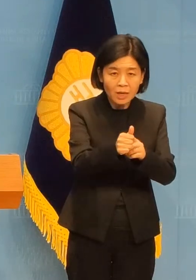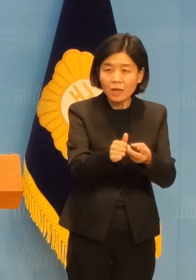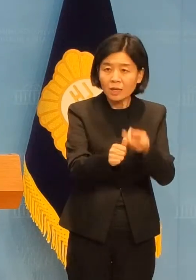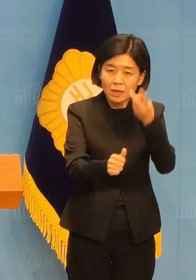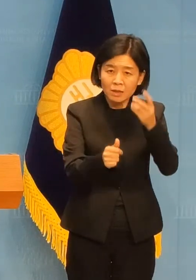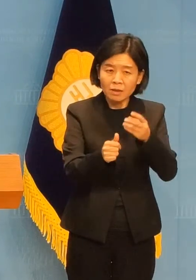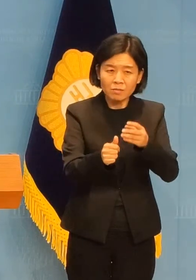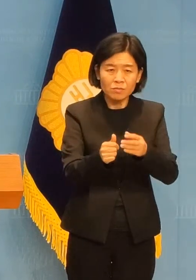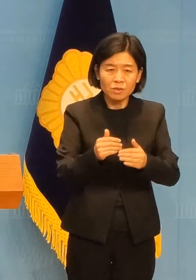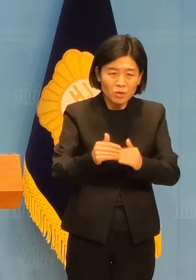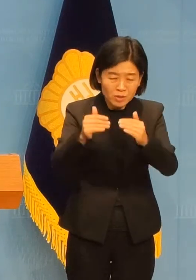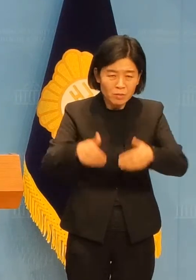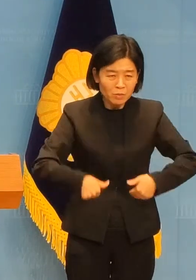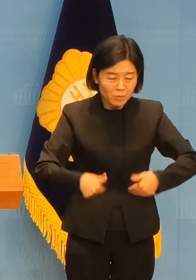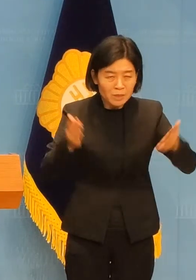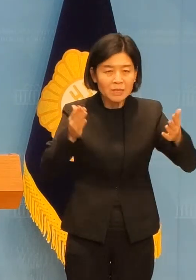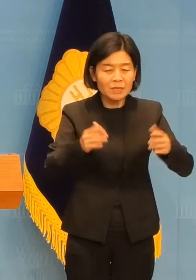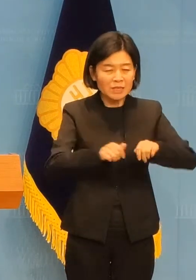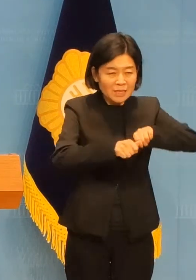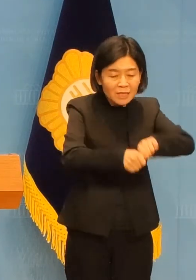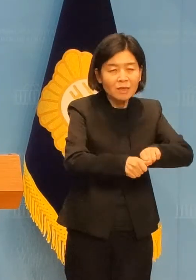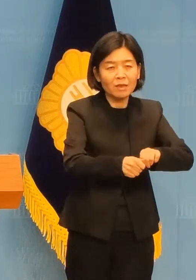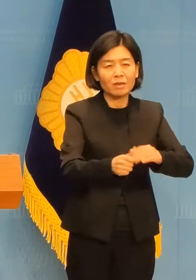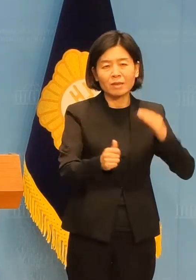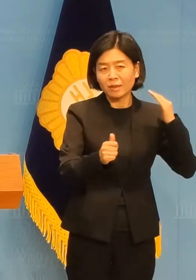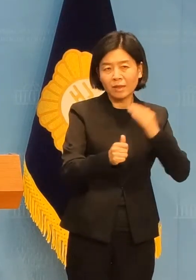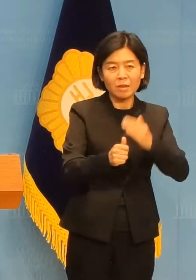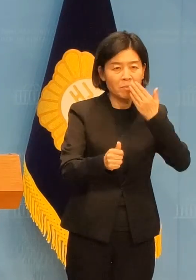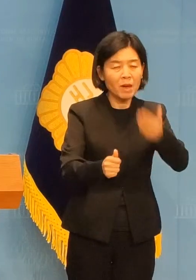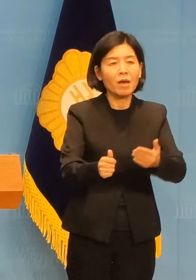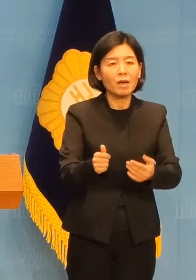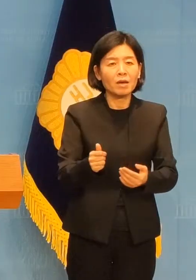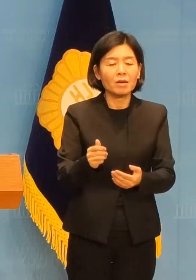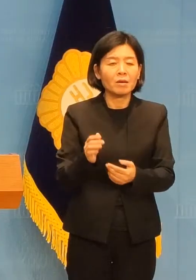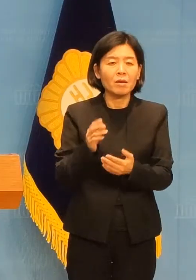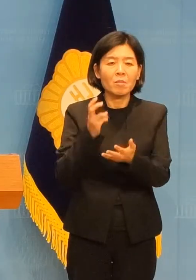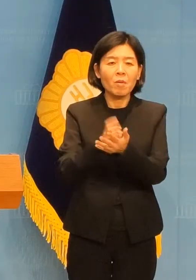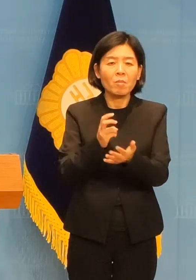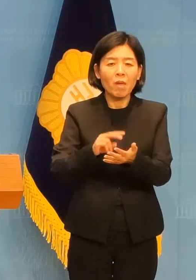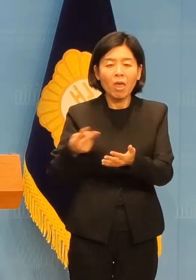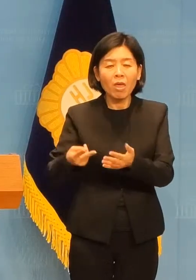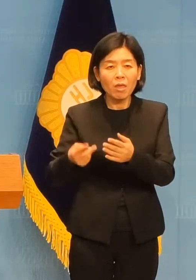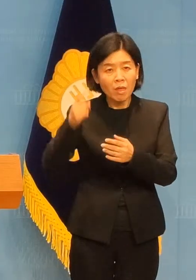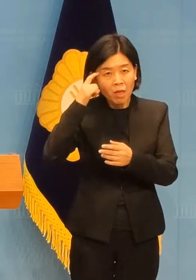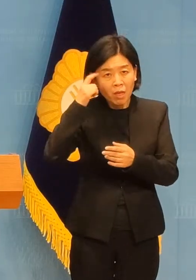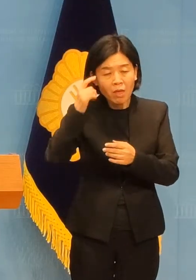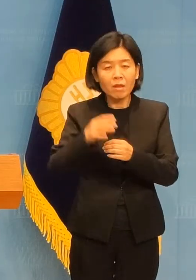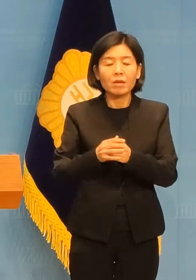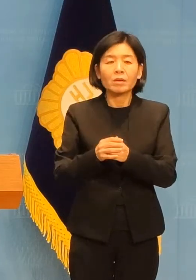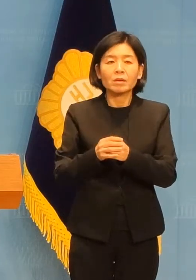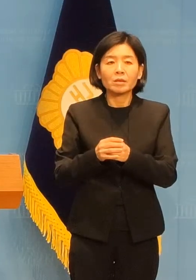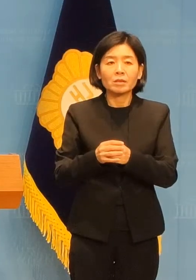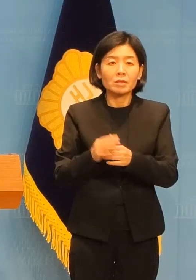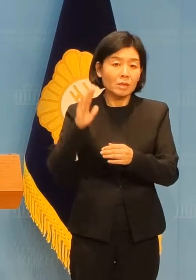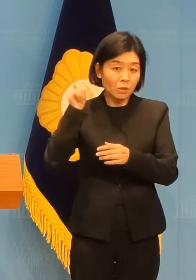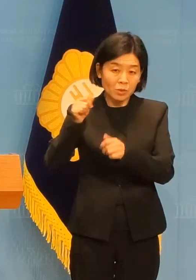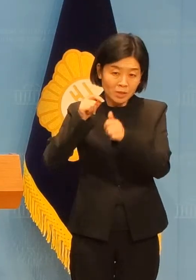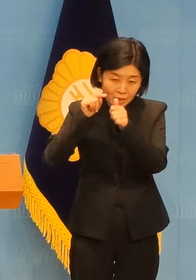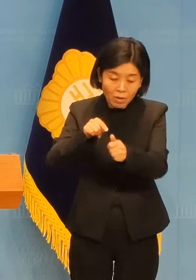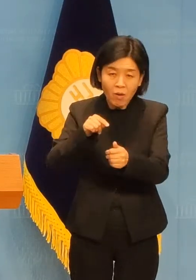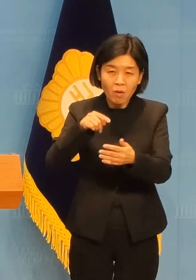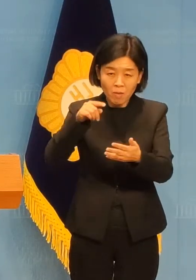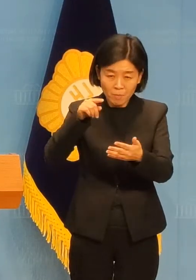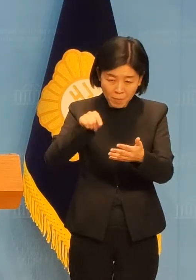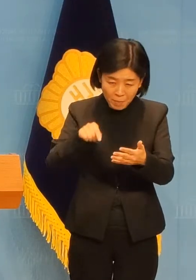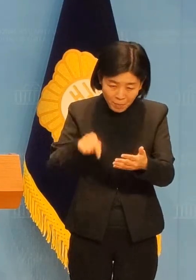파면이 가능하도록 하겠다고 합니다. 또한 대통령 시행령을 거쳐 검사장의